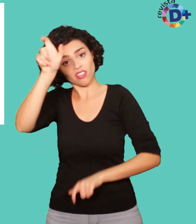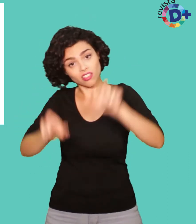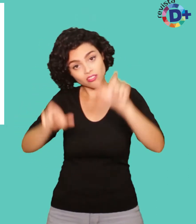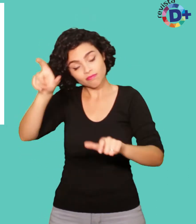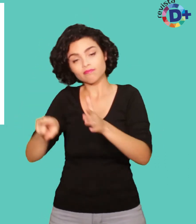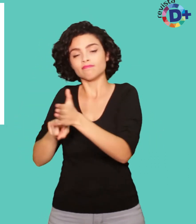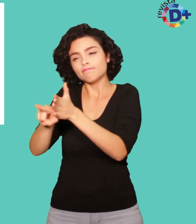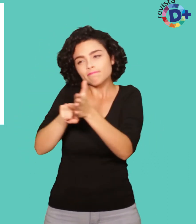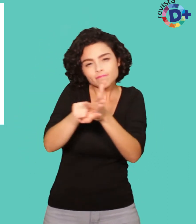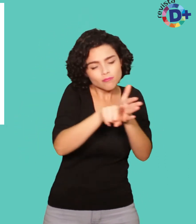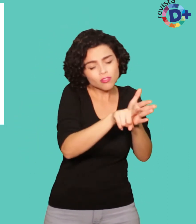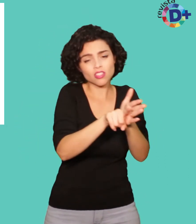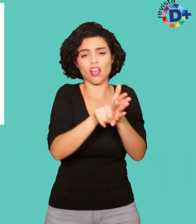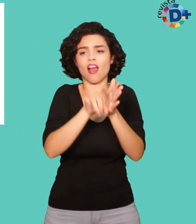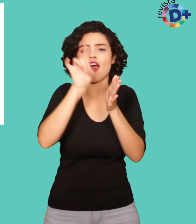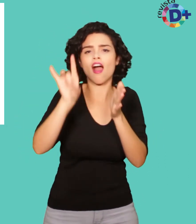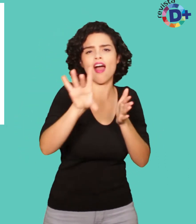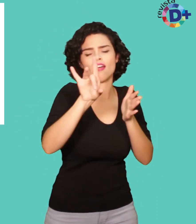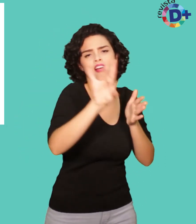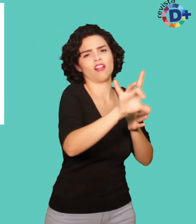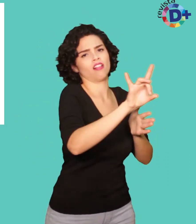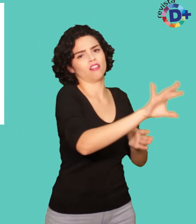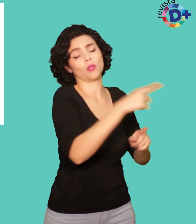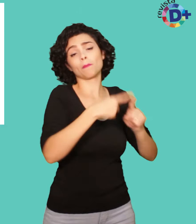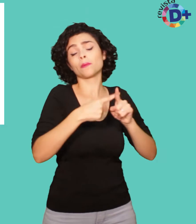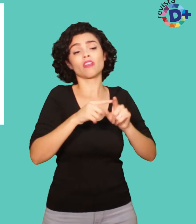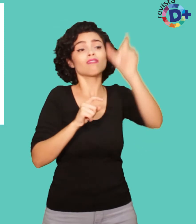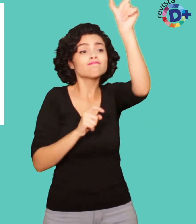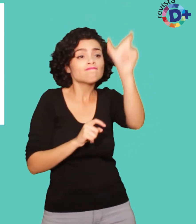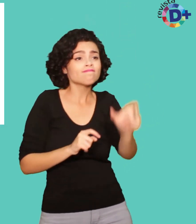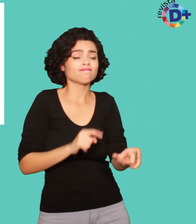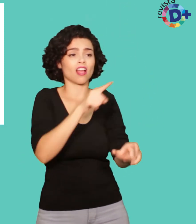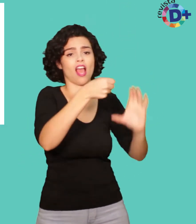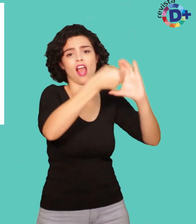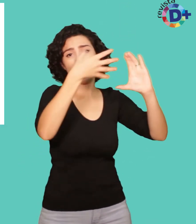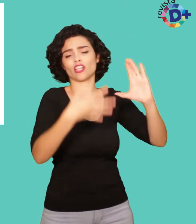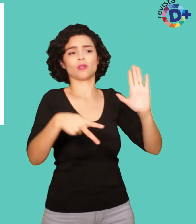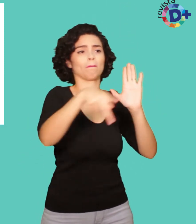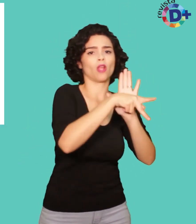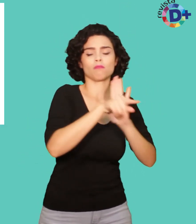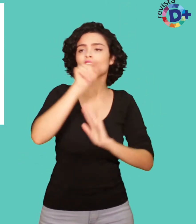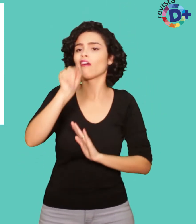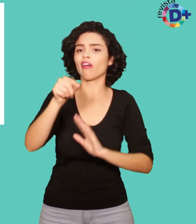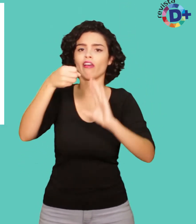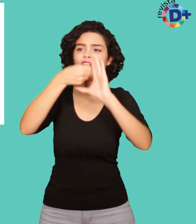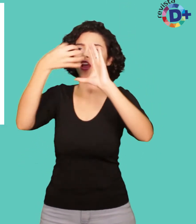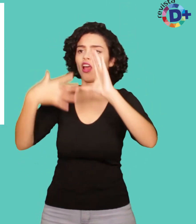paciente é analisado de forma individual porque tem características específicas que exigem